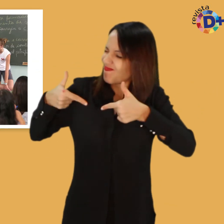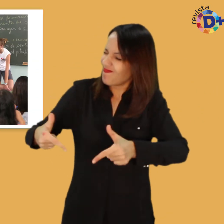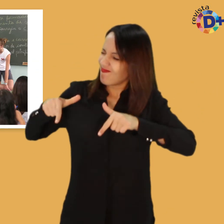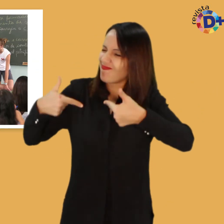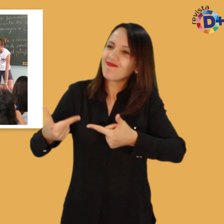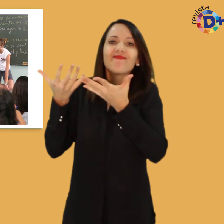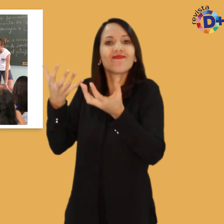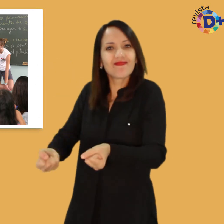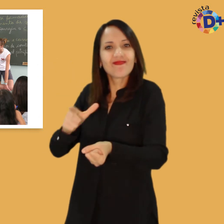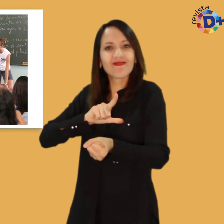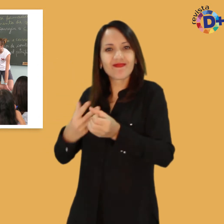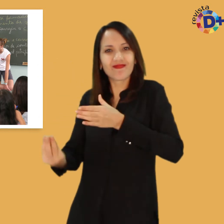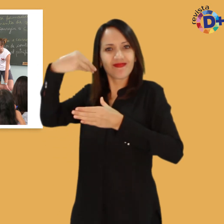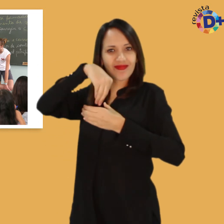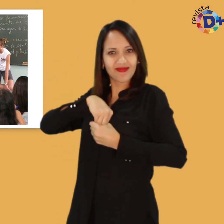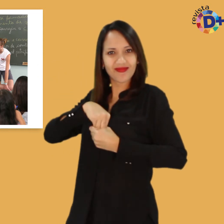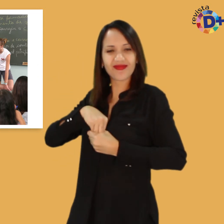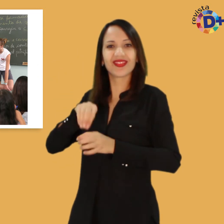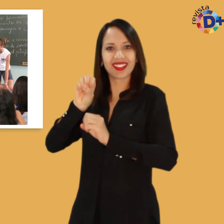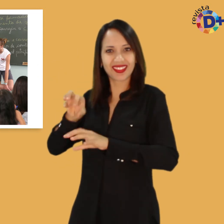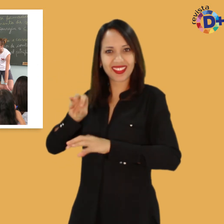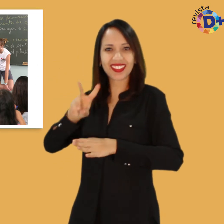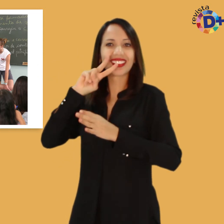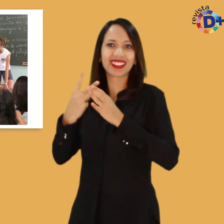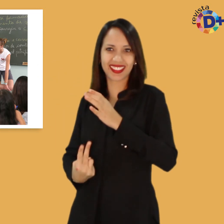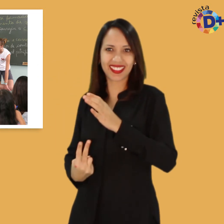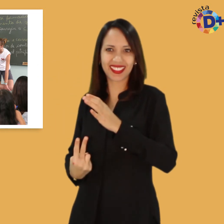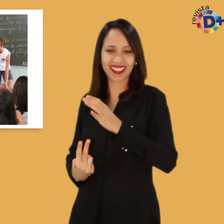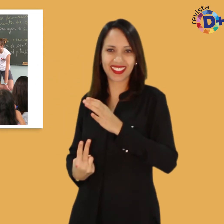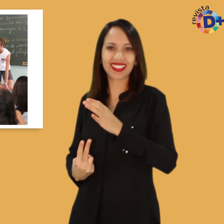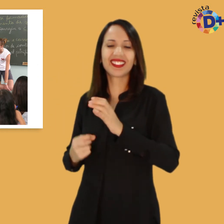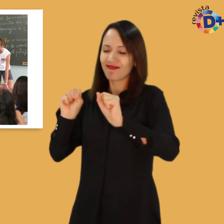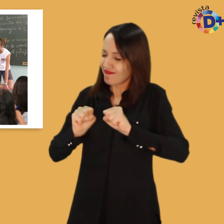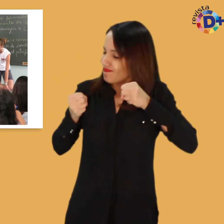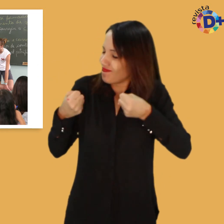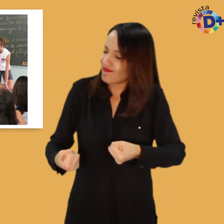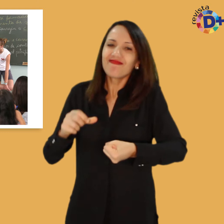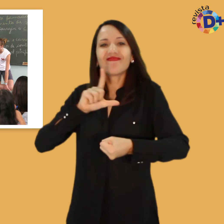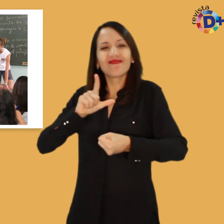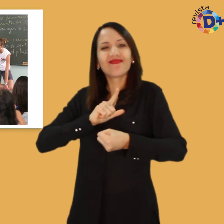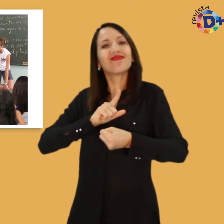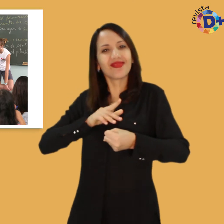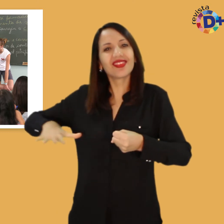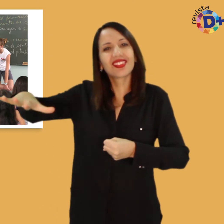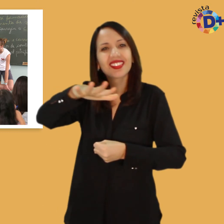e implementação de uma educação bilíngue. Tal luta teve seu apogeu entre a metade da década